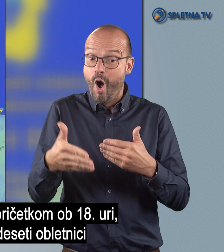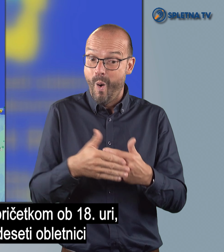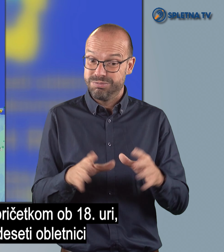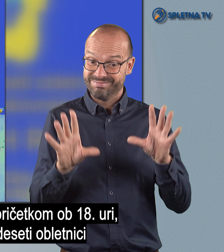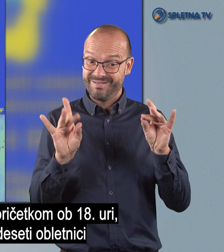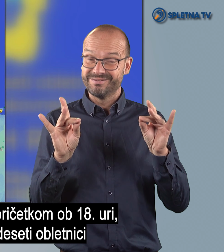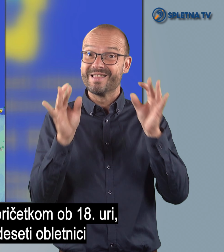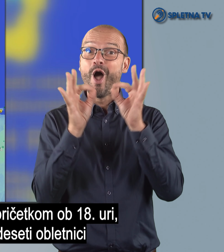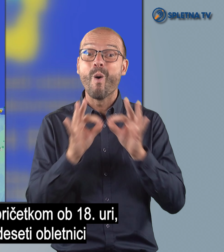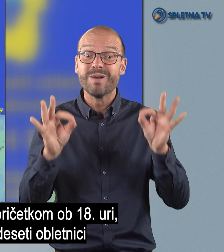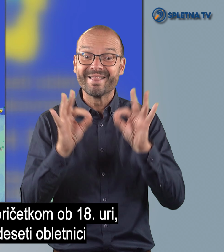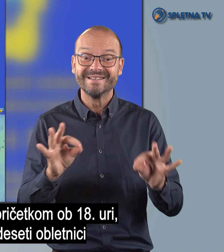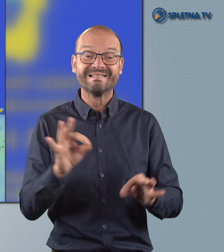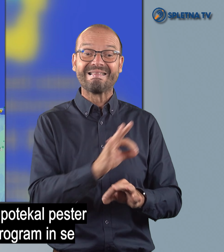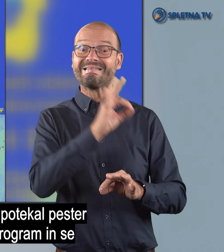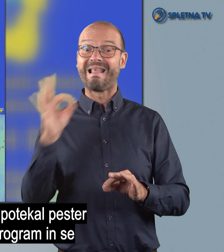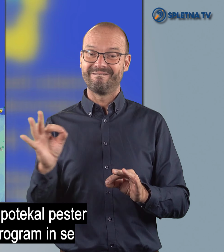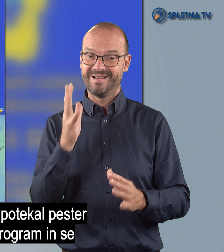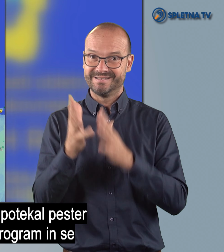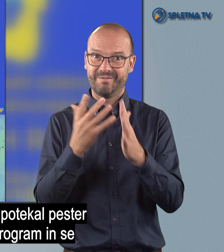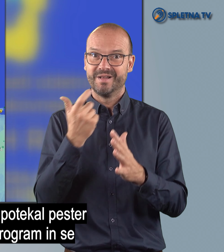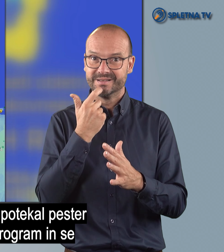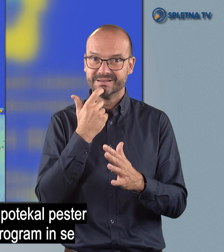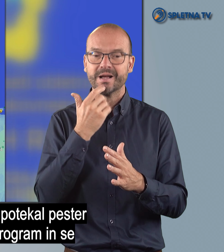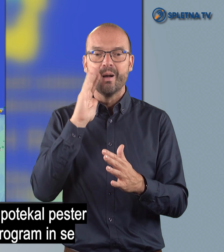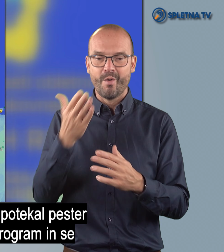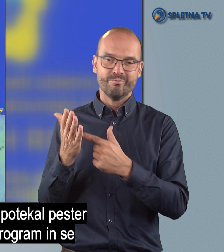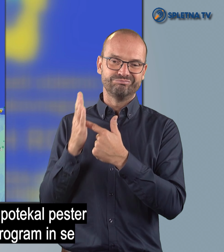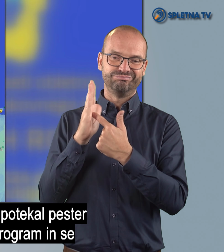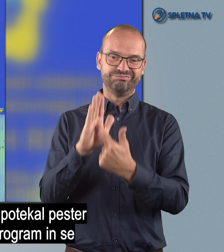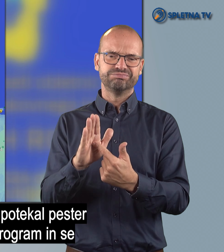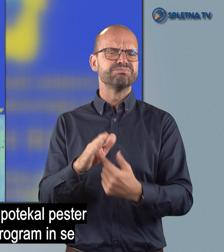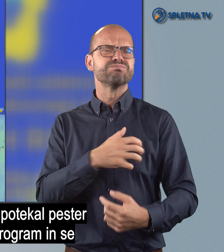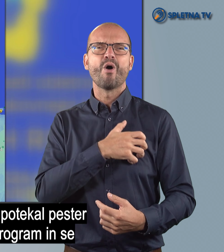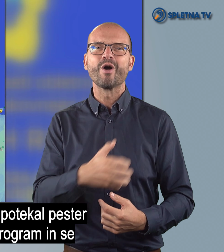se bomo lahko pogostili z dobrotami izpod rok gluhega vinarja.